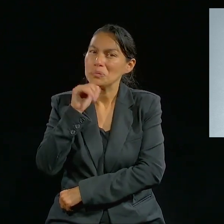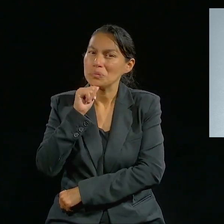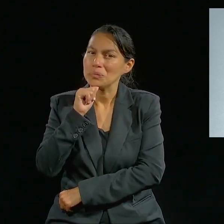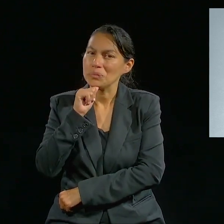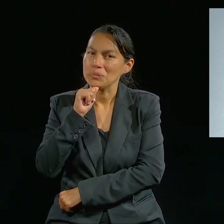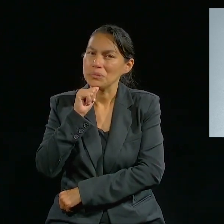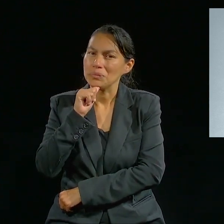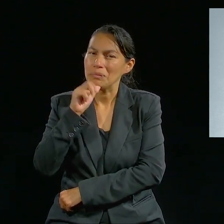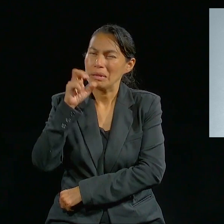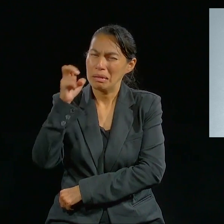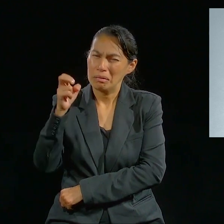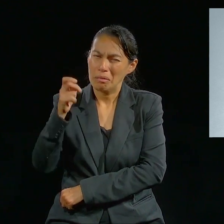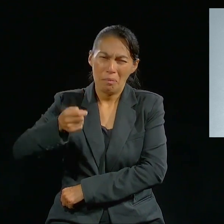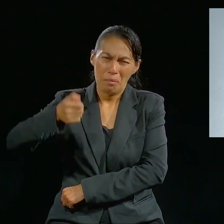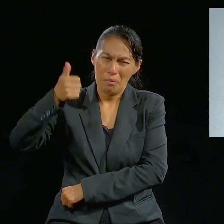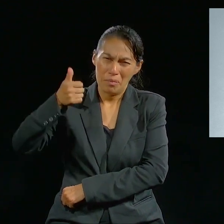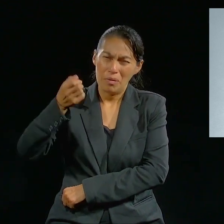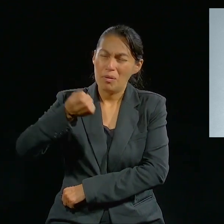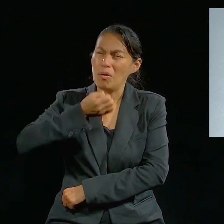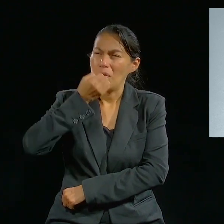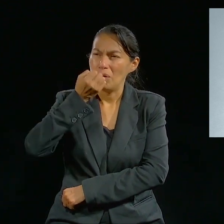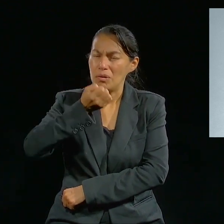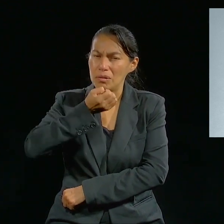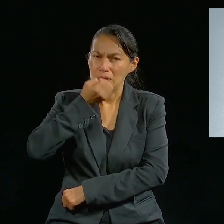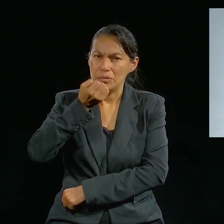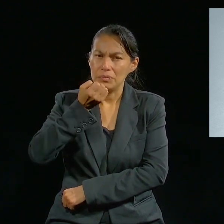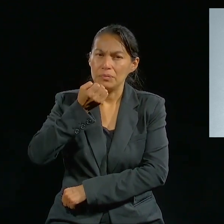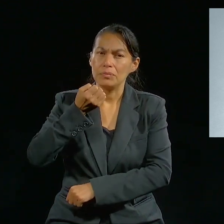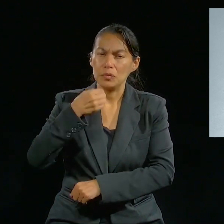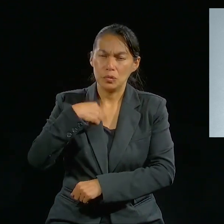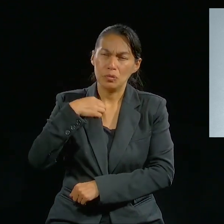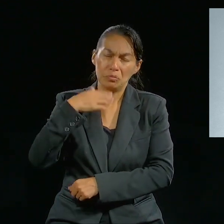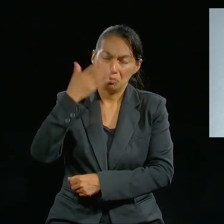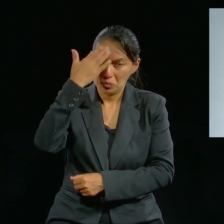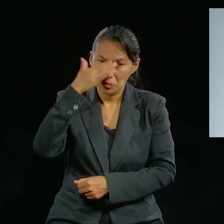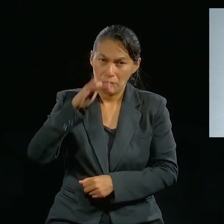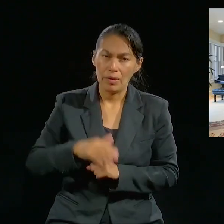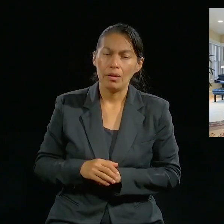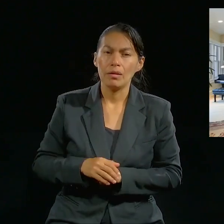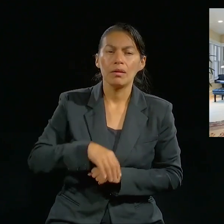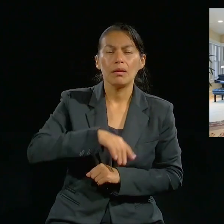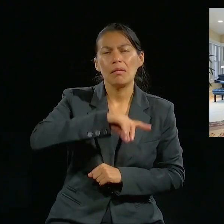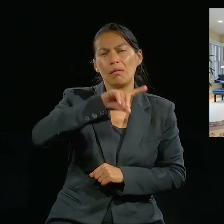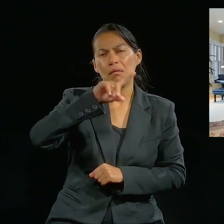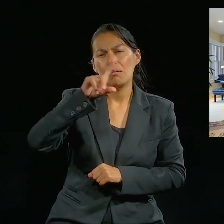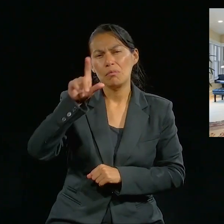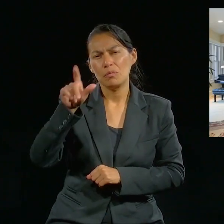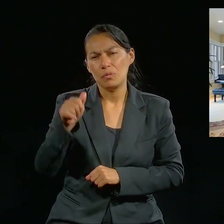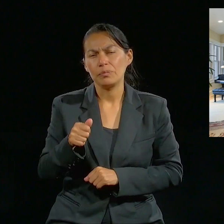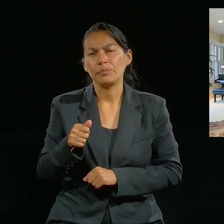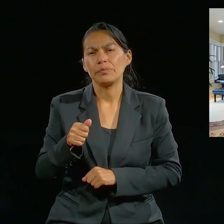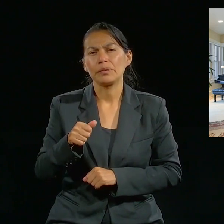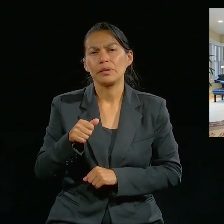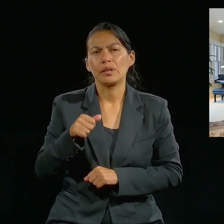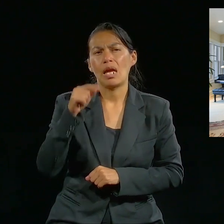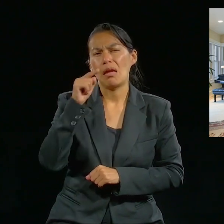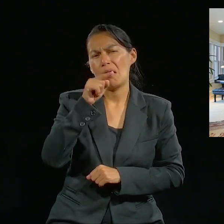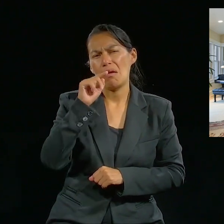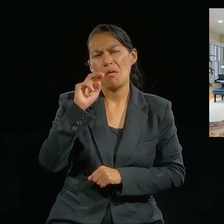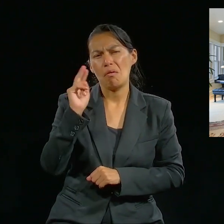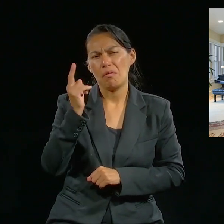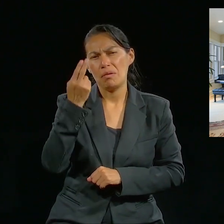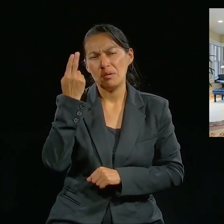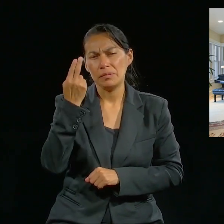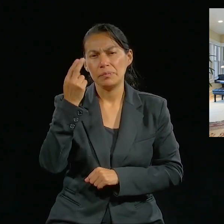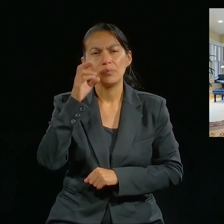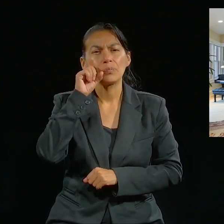Quizás esa fue la primera ocasión en la que tuve una idea acerca de la oración. Después, al estar en